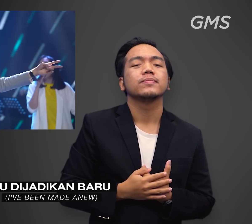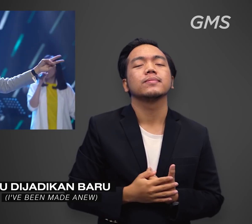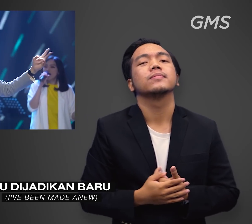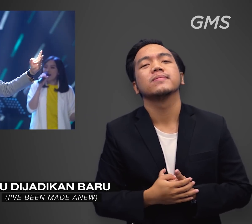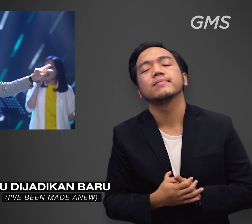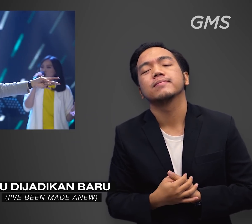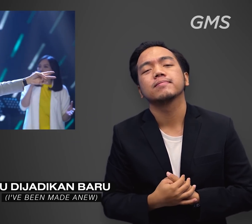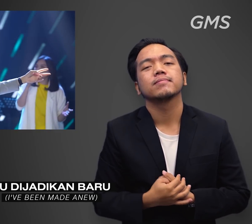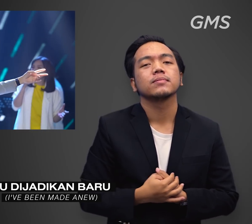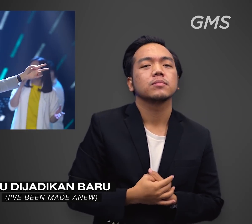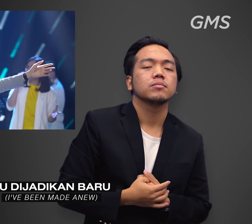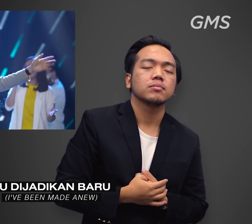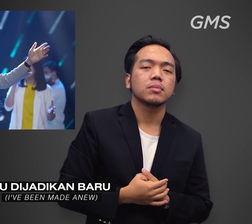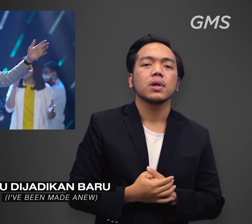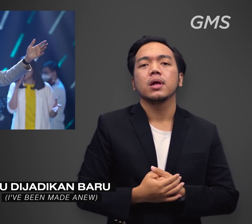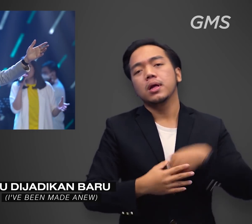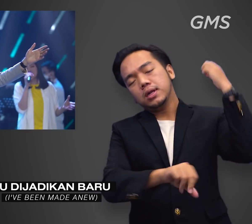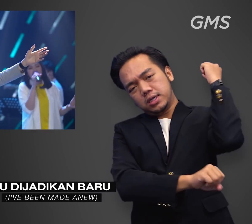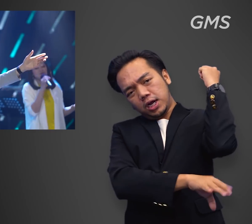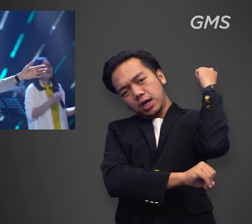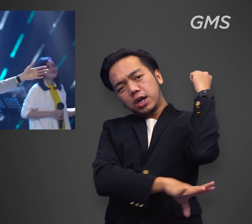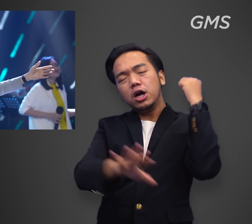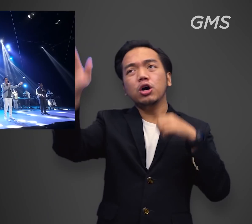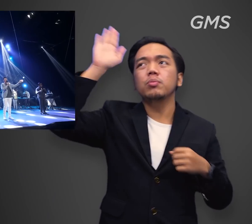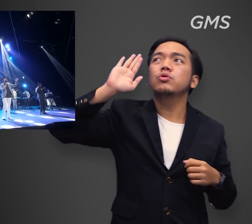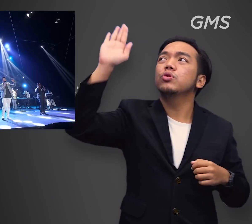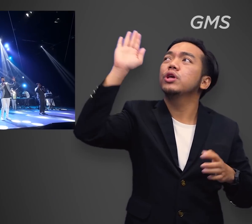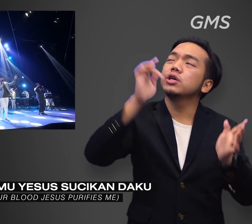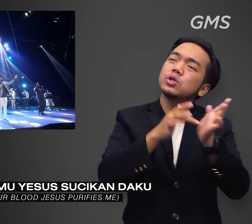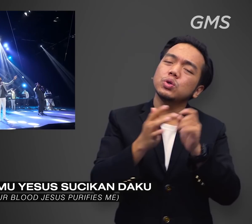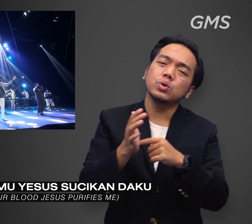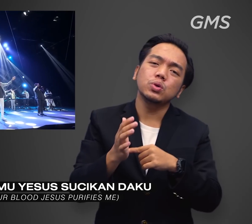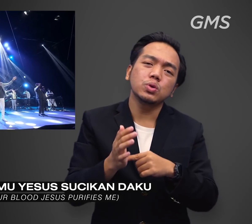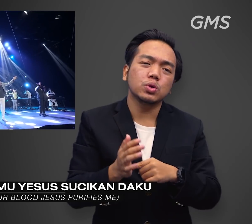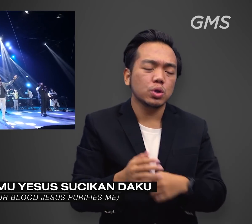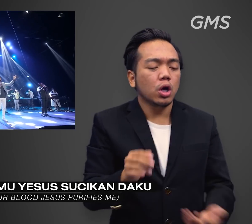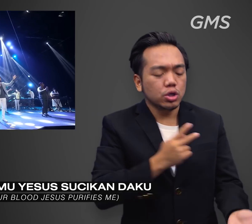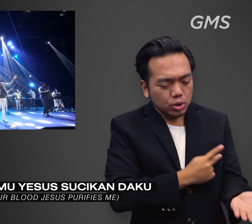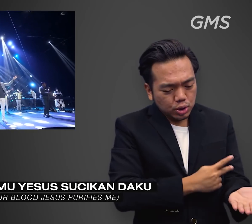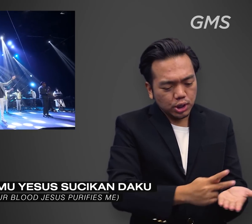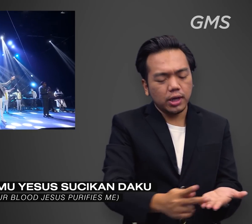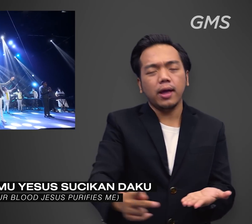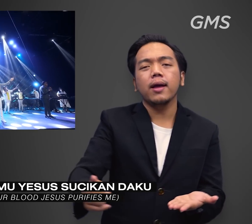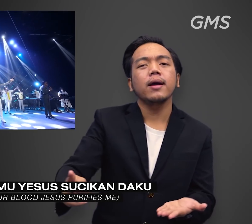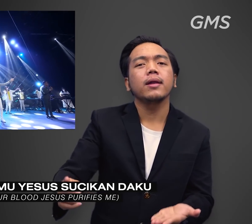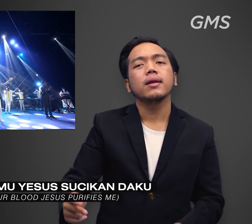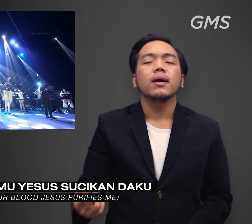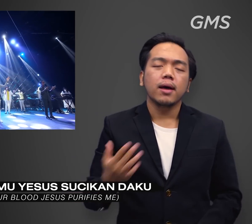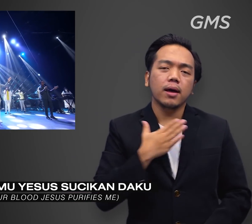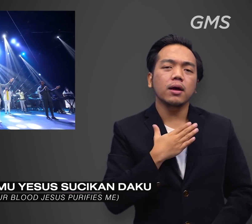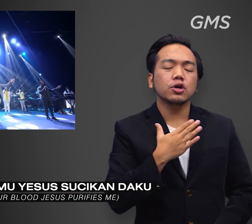dijadikan baru. Darah-Mu Yesus, darah-Mu